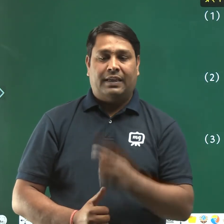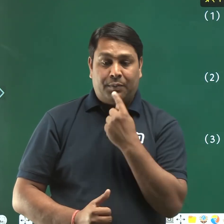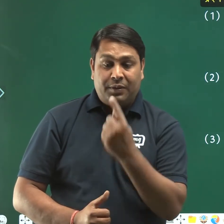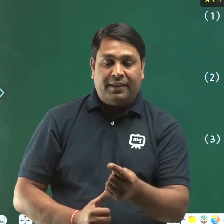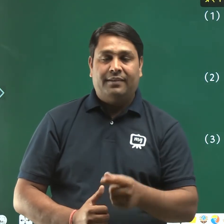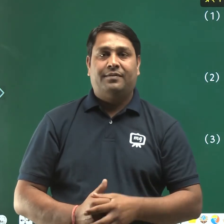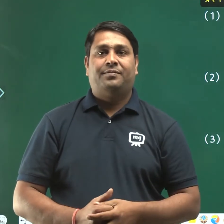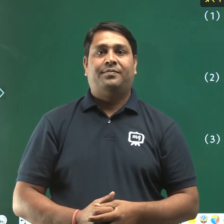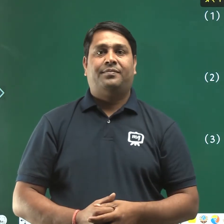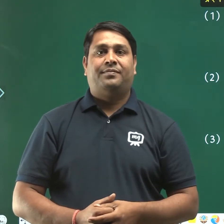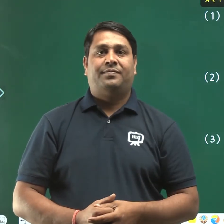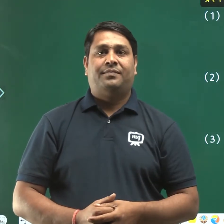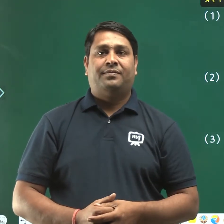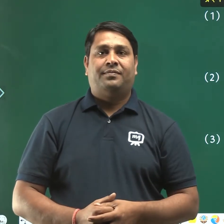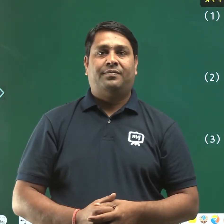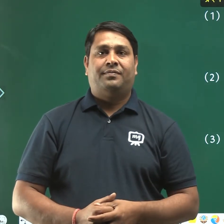बताइए।